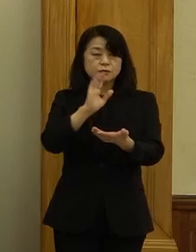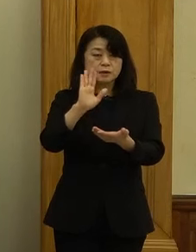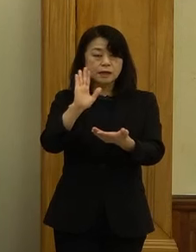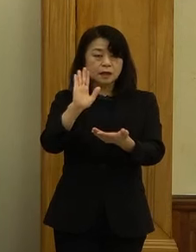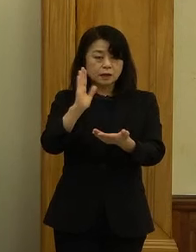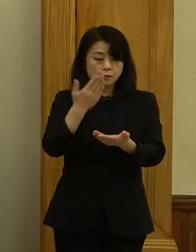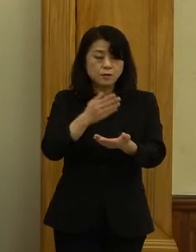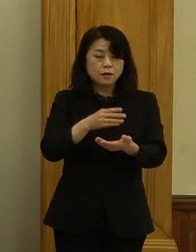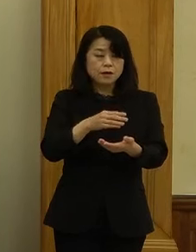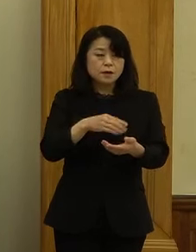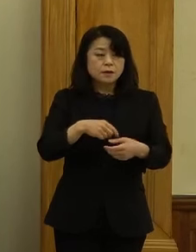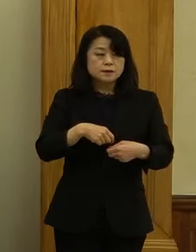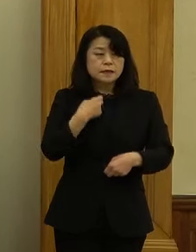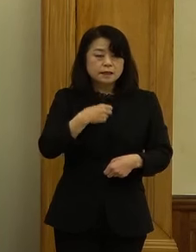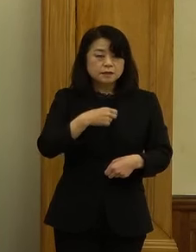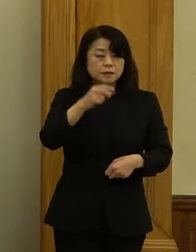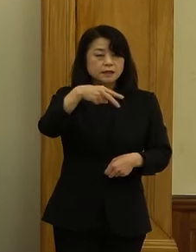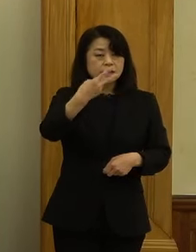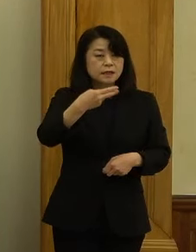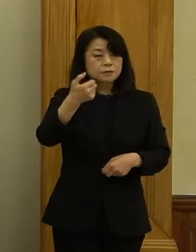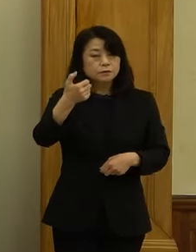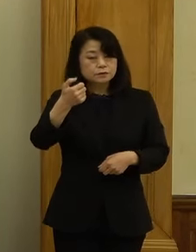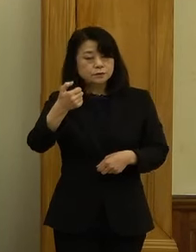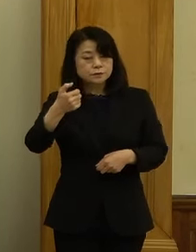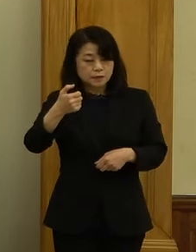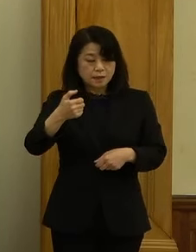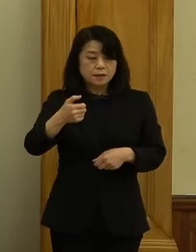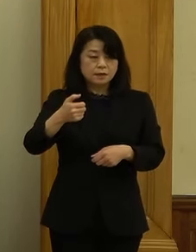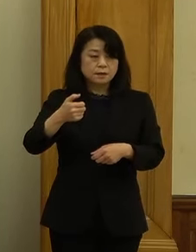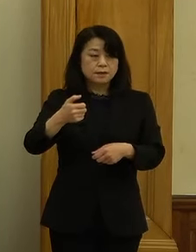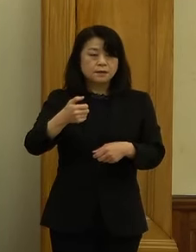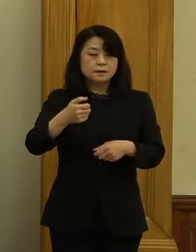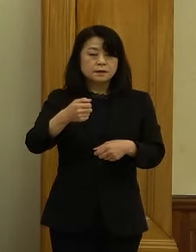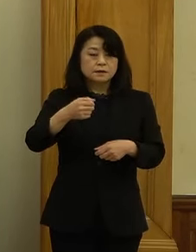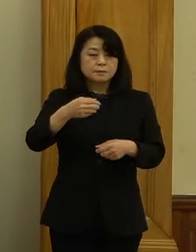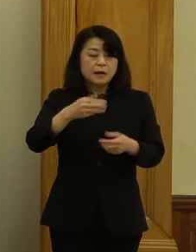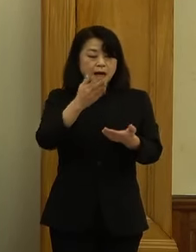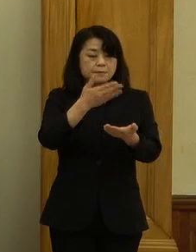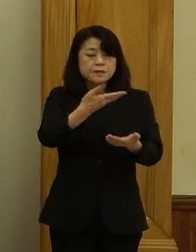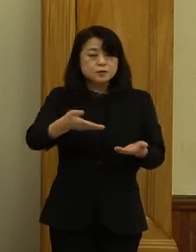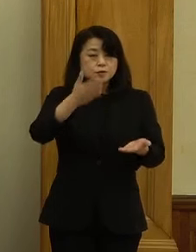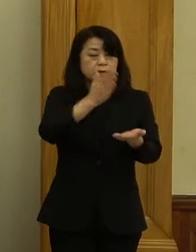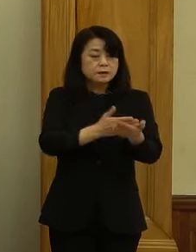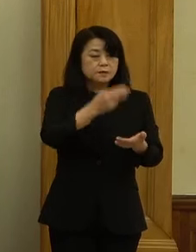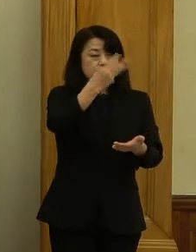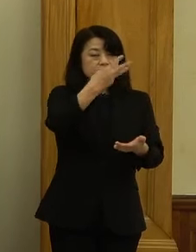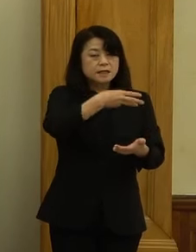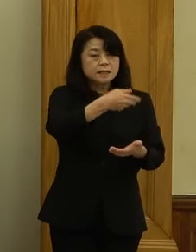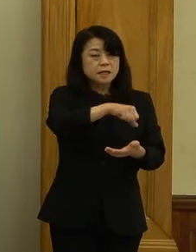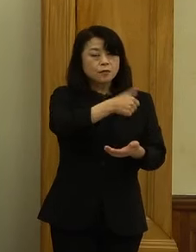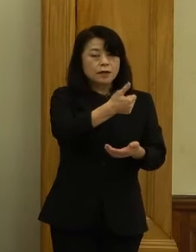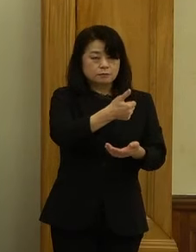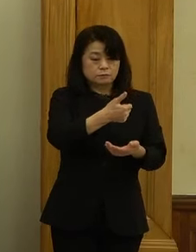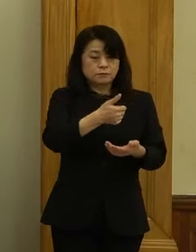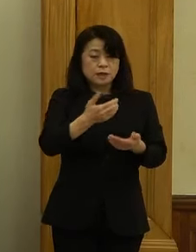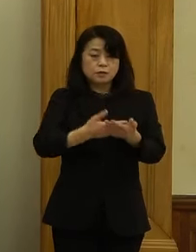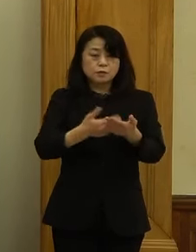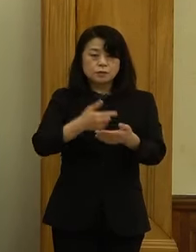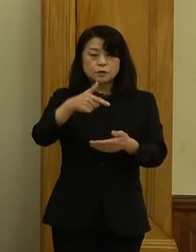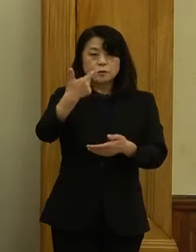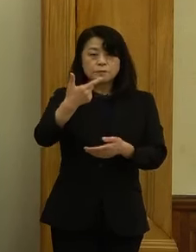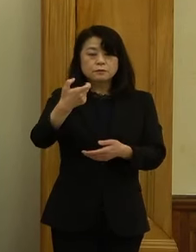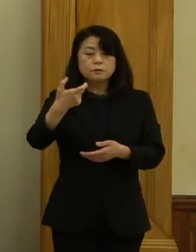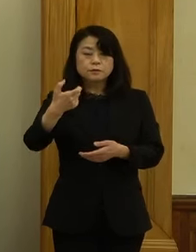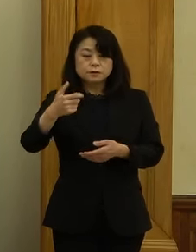復旧個数が4250でそのうち断水個数は3590ということになりますで残りの660